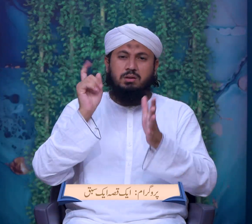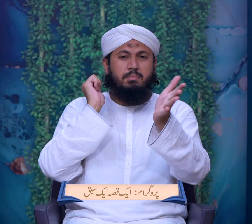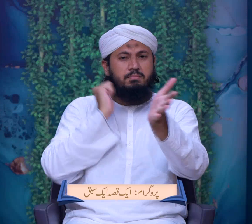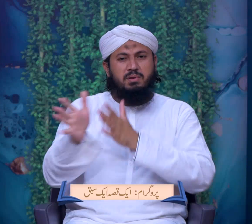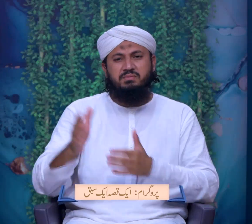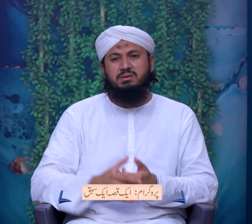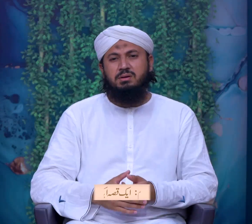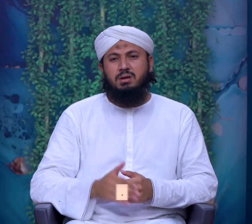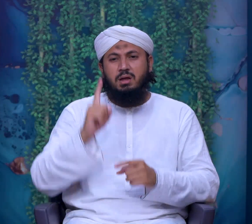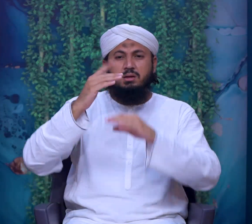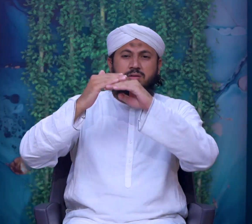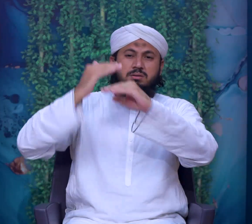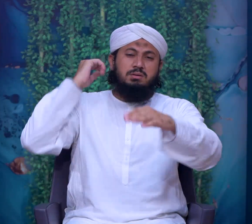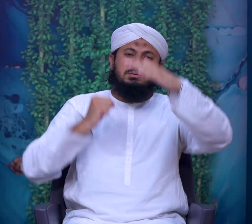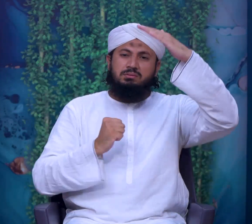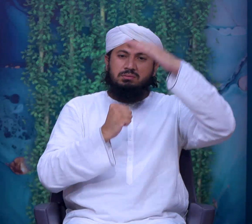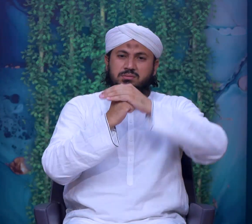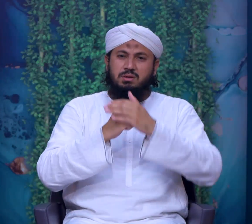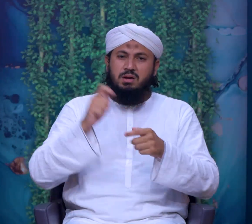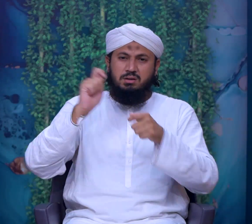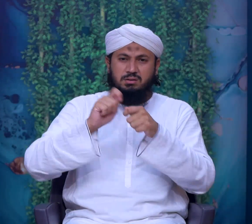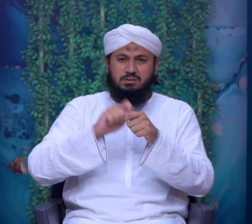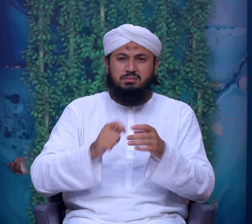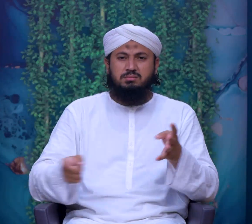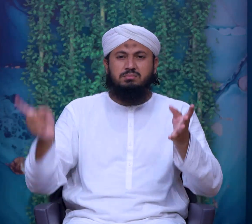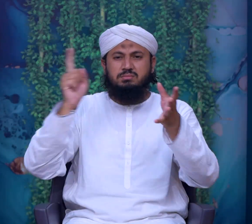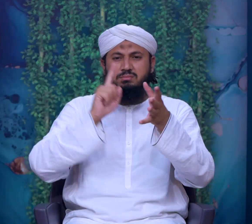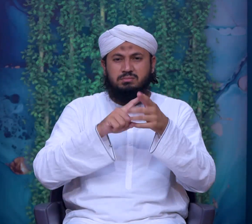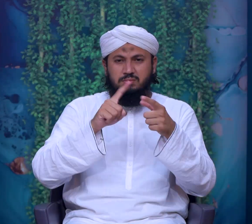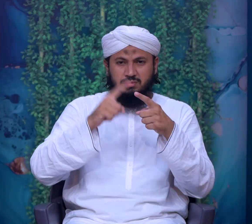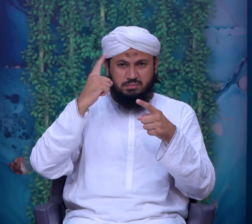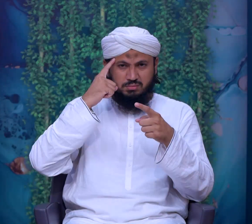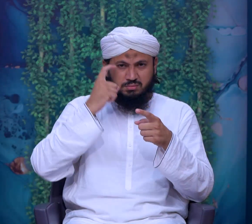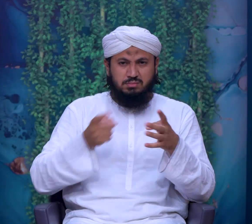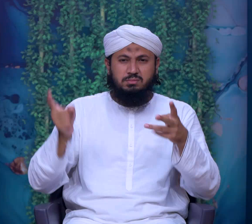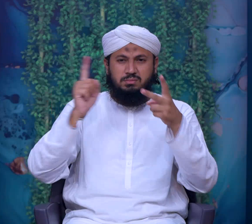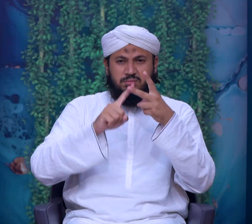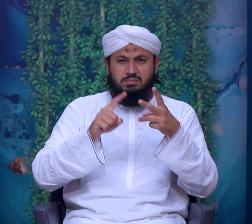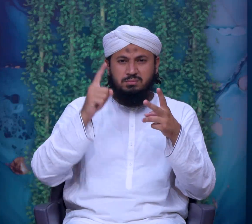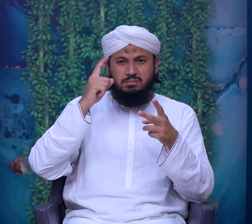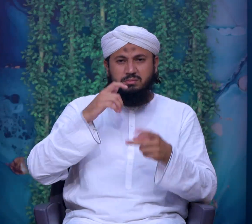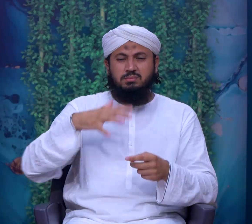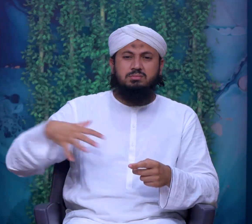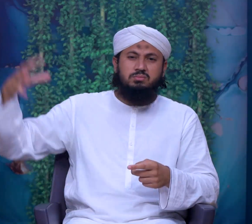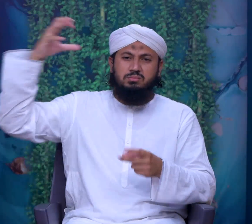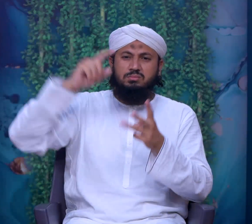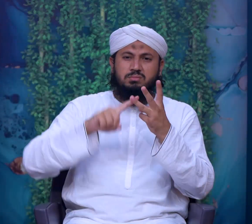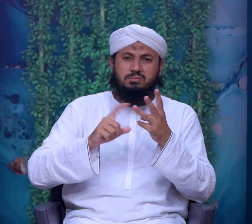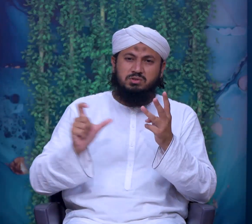تیسرے حصے سے عرش کو پیدا کیا، پھر چوتھے حصے کے مزید 4 حصے کر کے پہلے حصے سے عقل، دوسرے سے معرفت، تیسرے سے سورج،